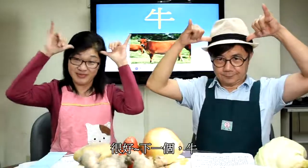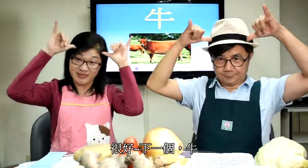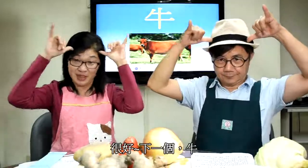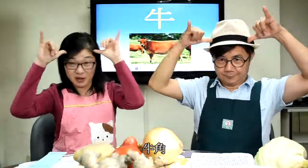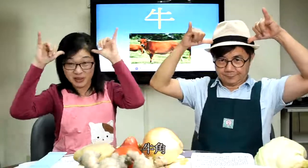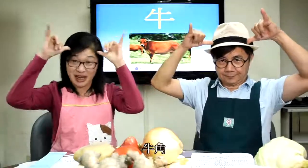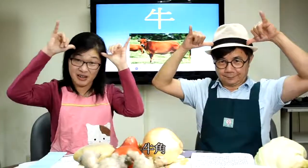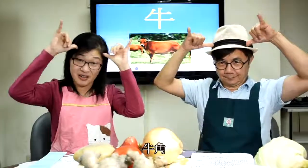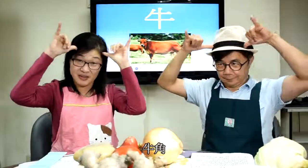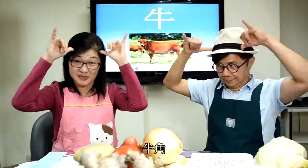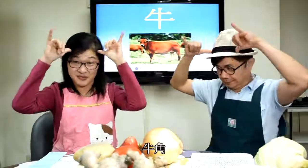牛角。